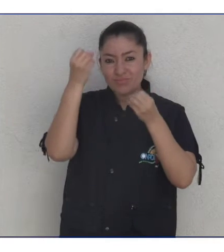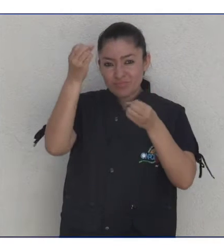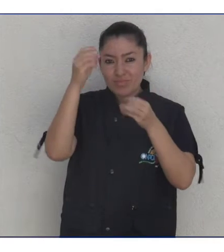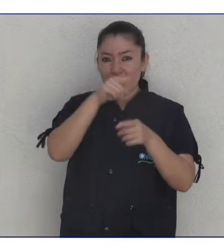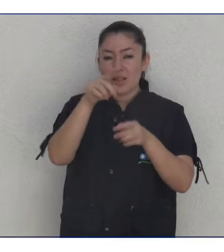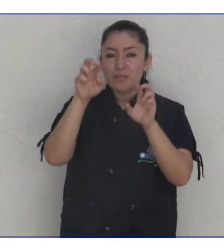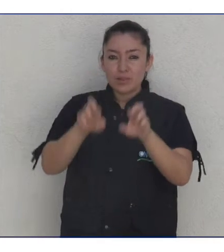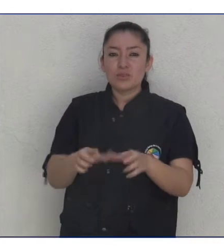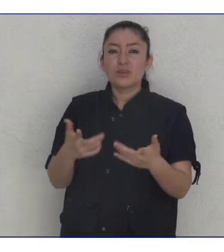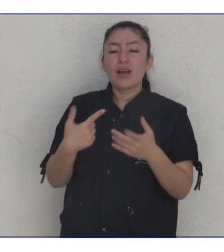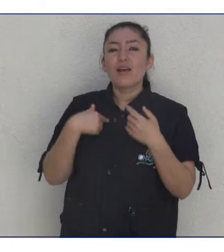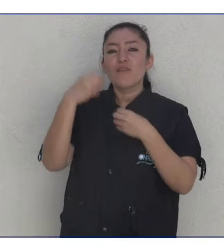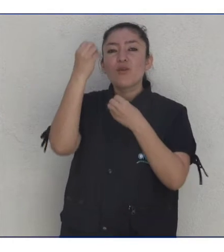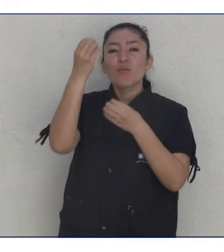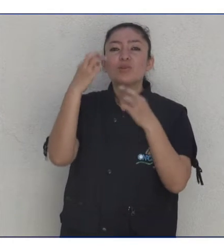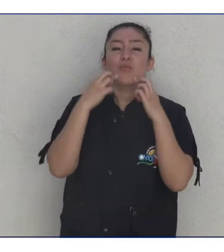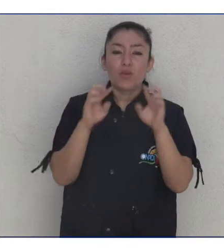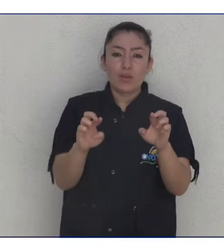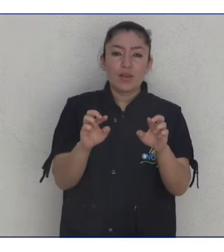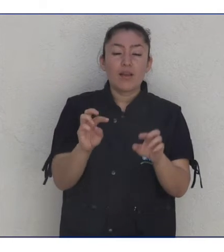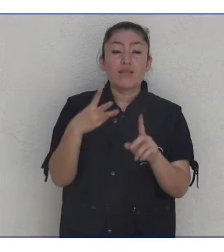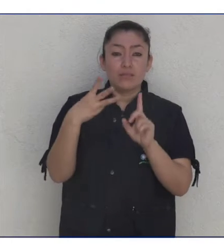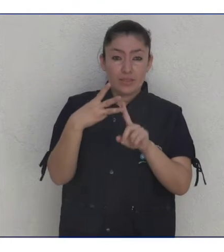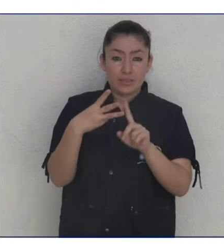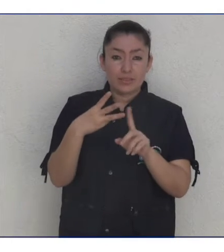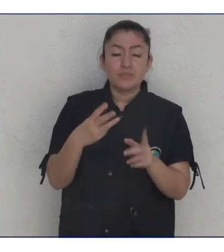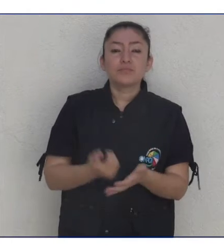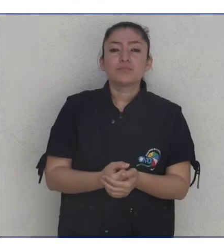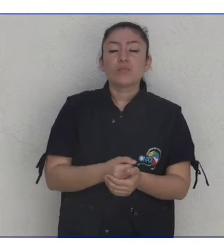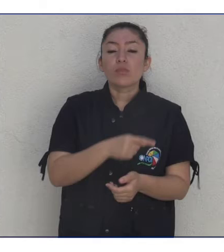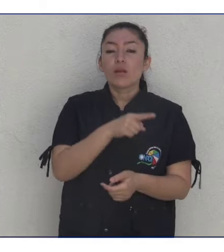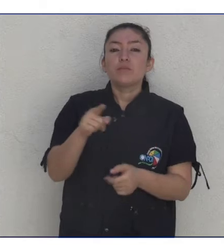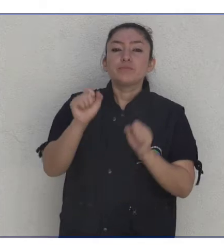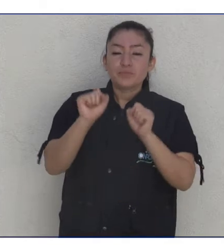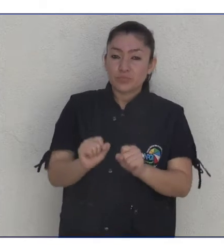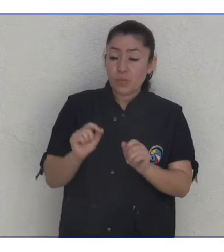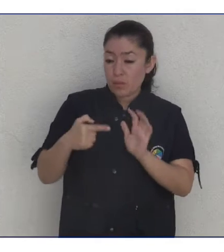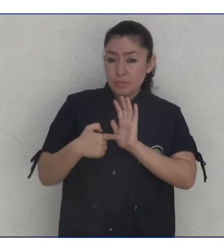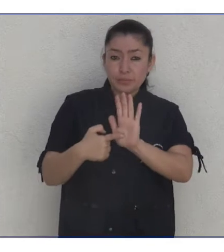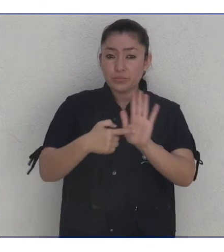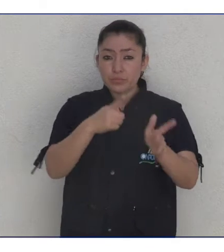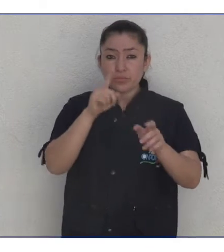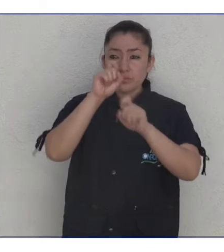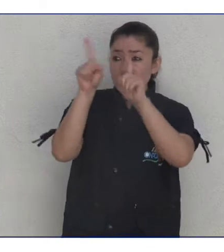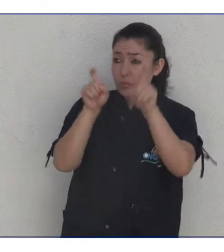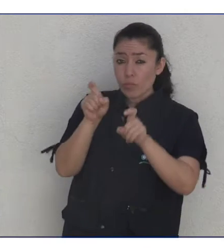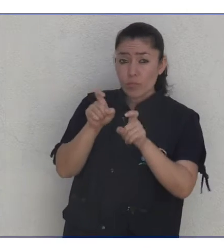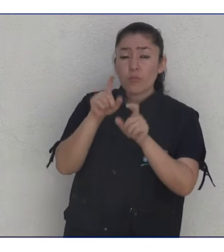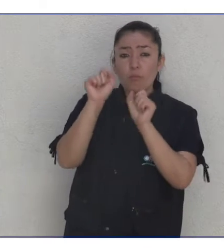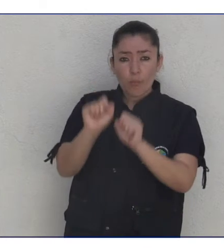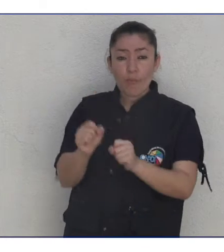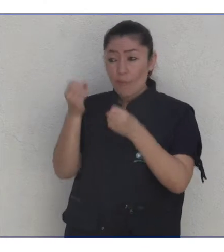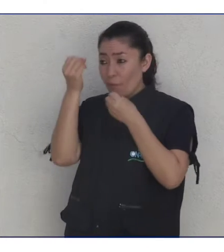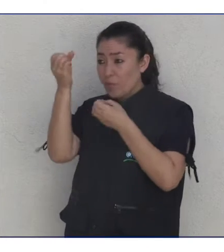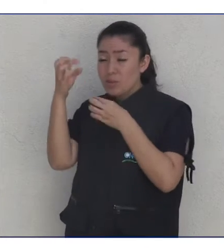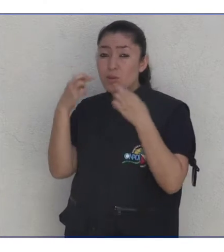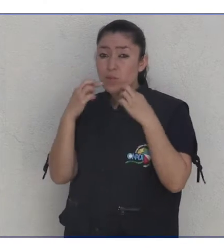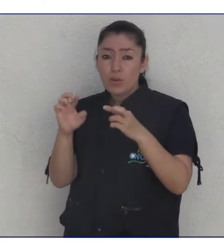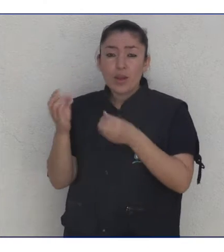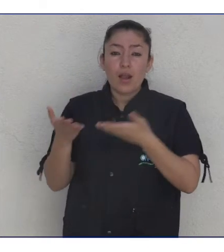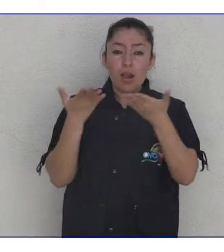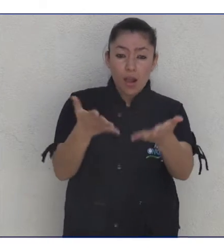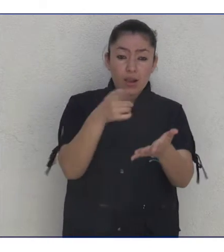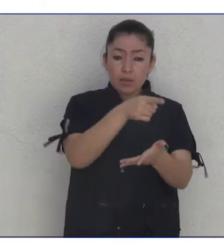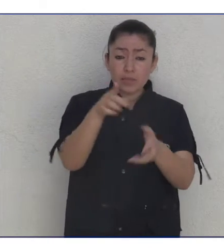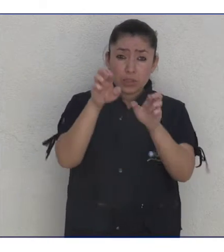en la formulación de solicitudes de información pública. 3. Proporcionar para su consulta la información pública solicitada por